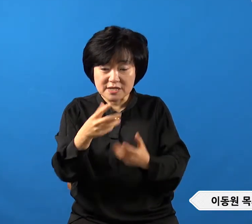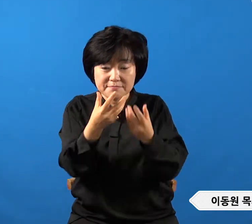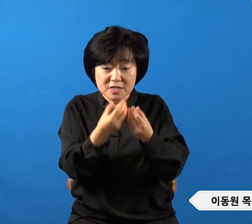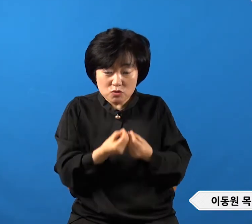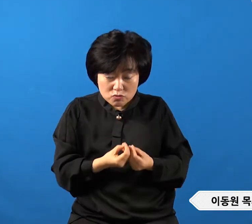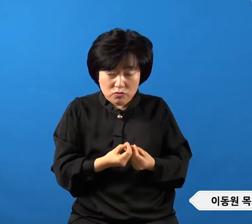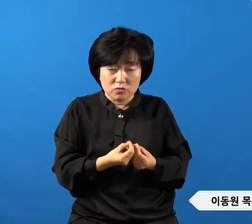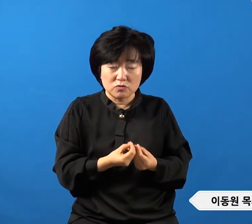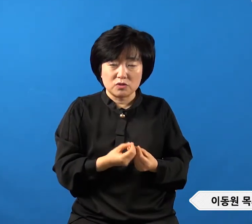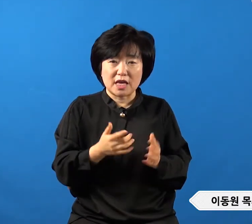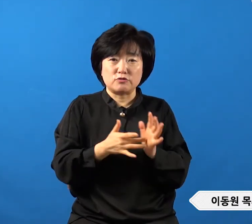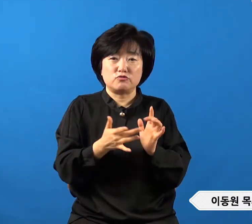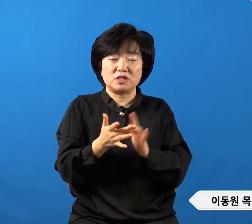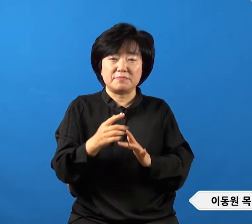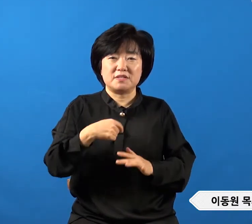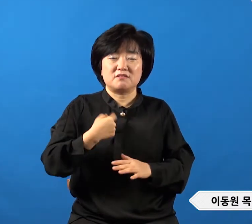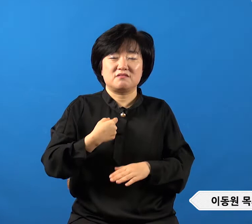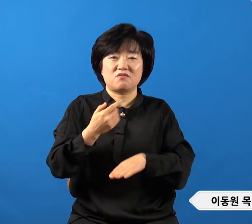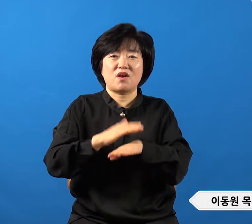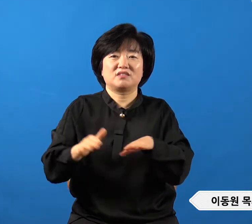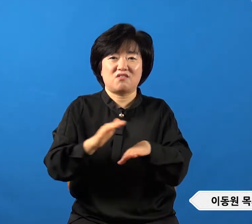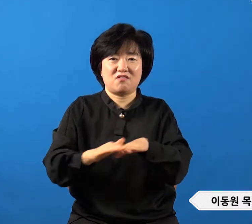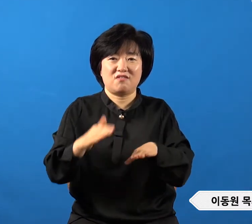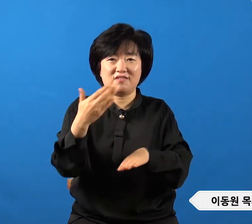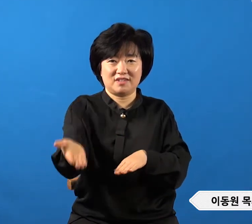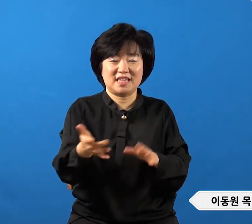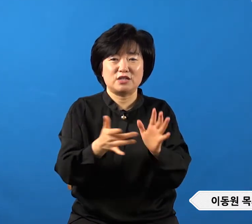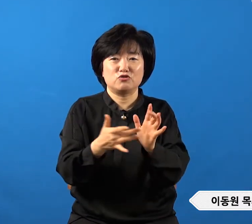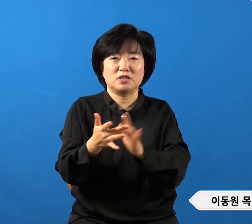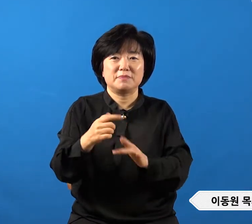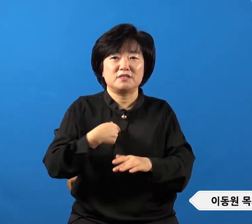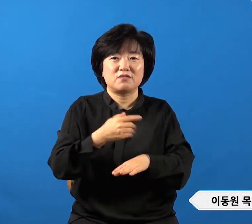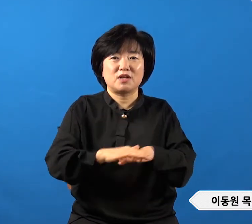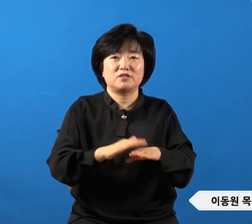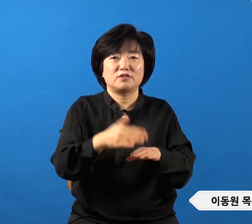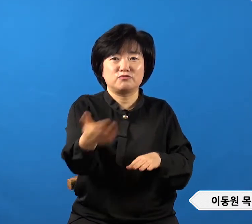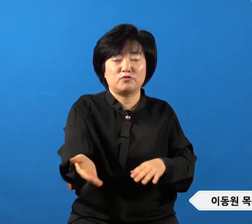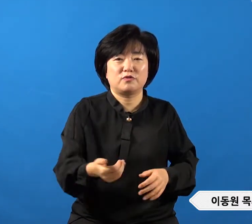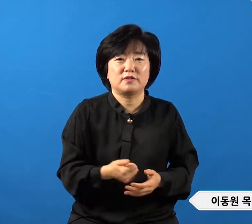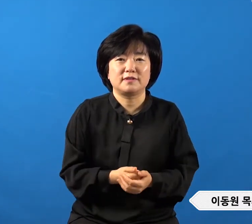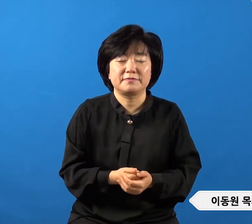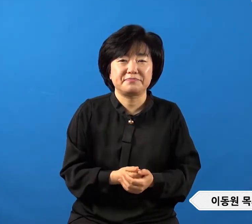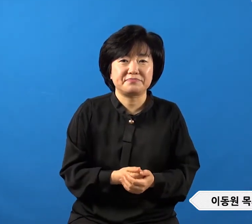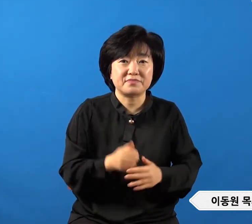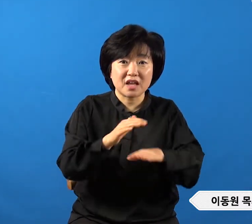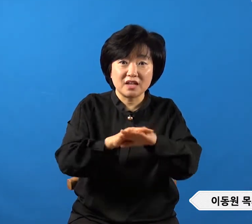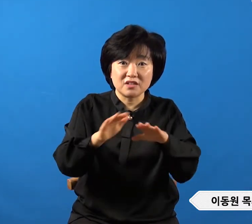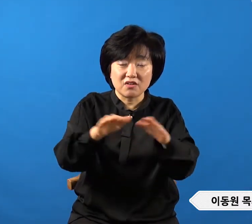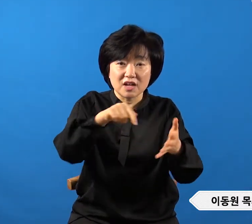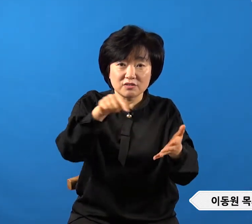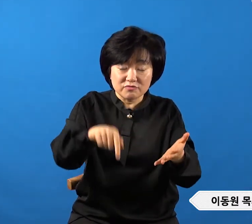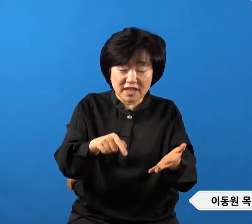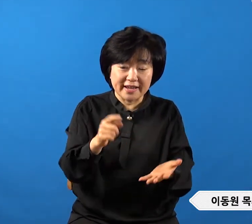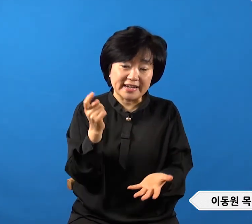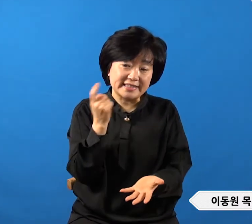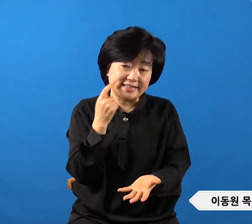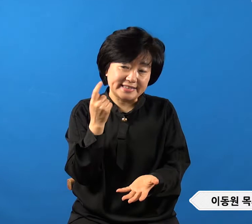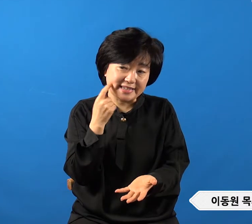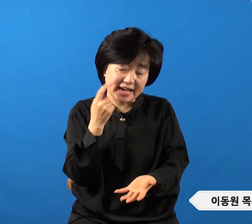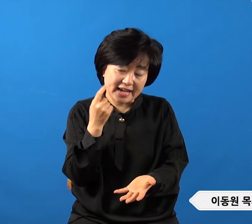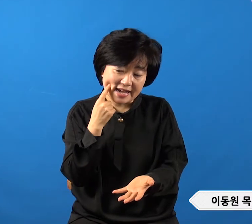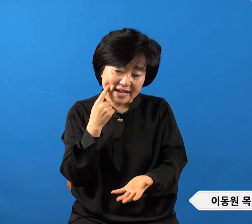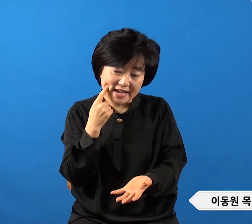비유를 예수님이 스스로 해설하시죠. 예수님 자신의 해석이에요. 그 해석 가운데 가라지를